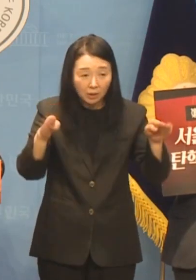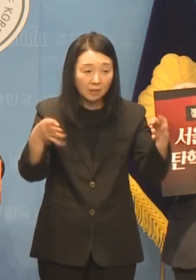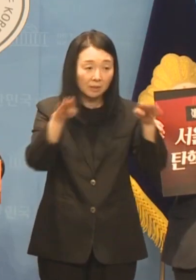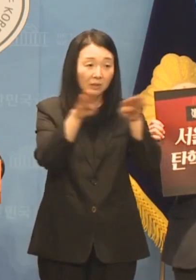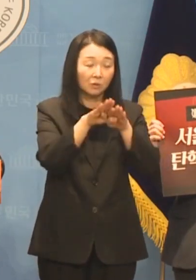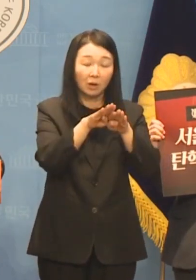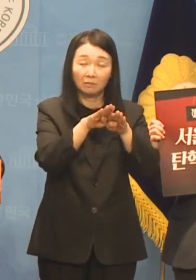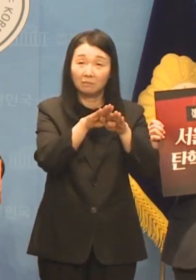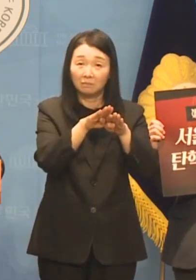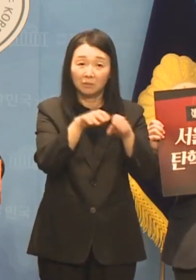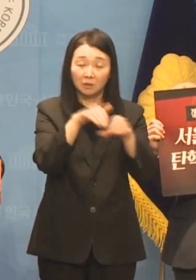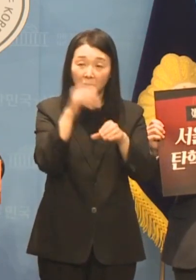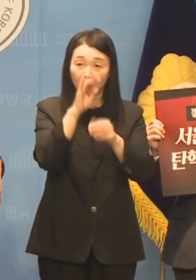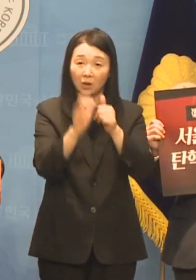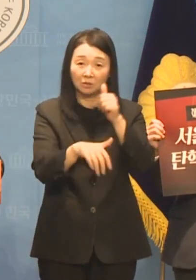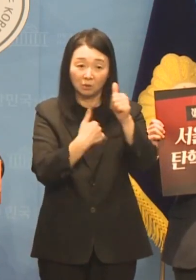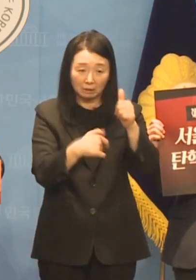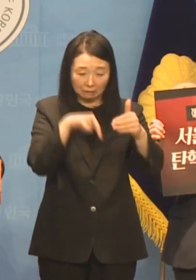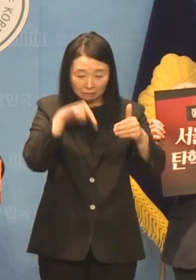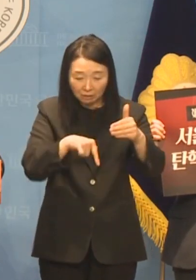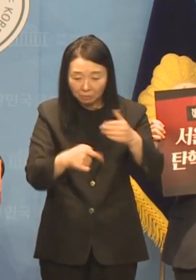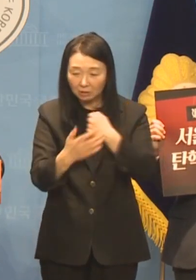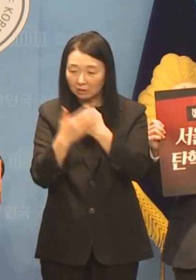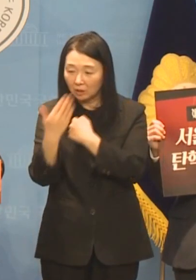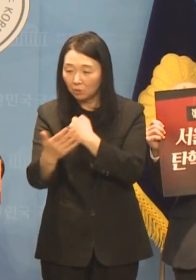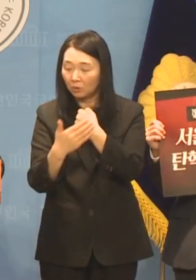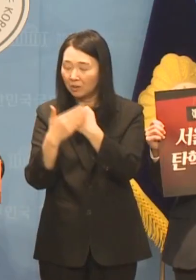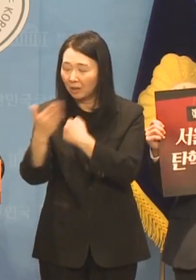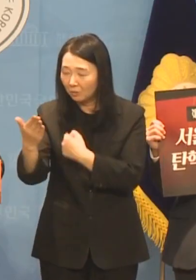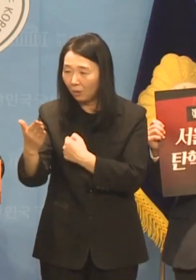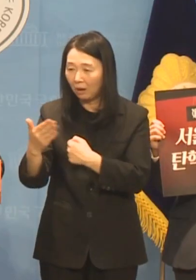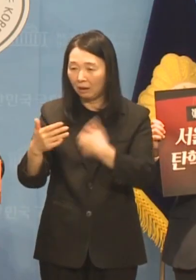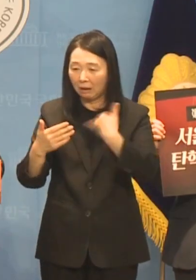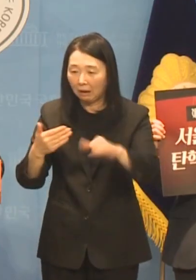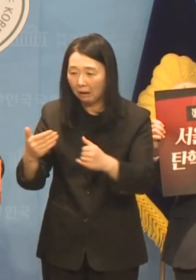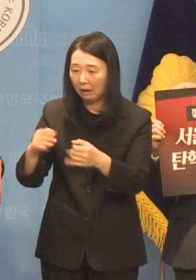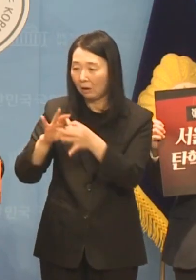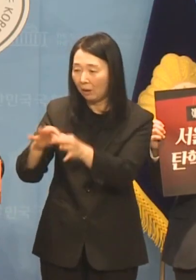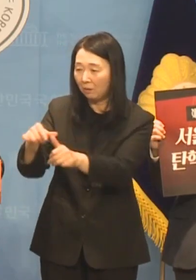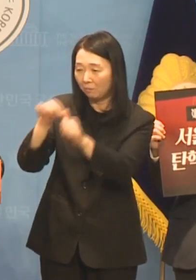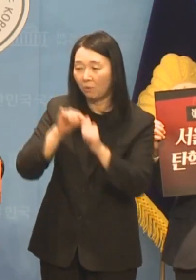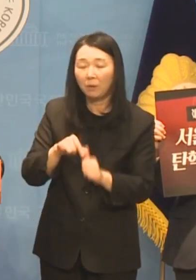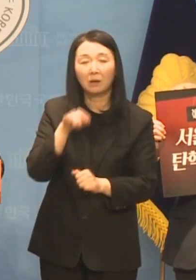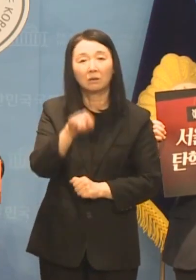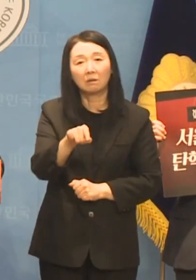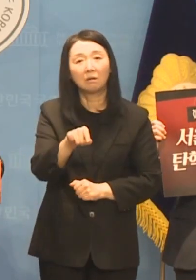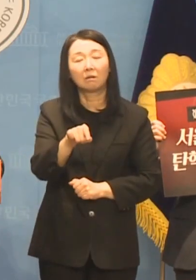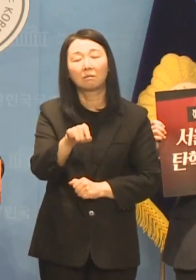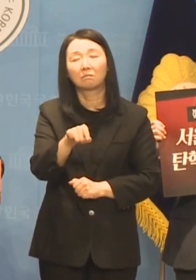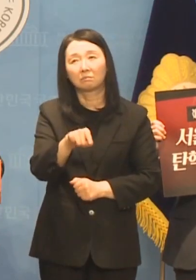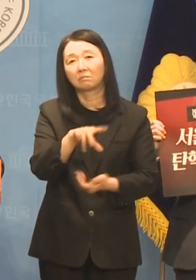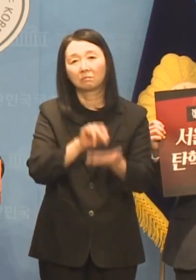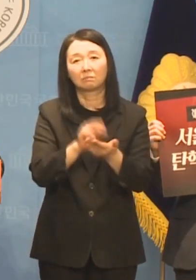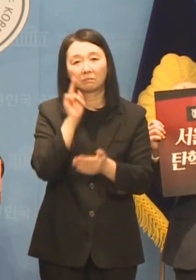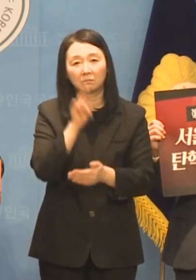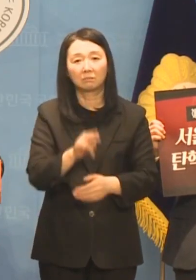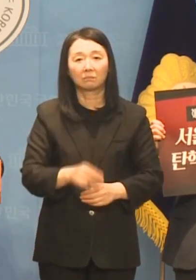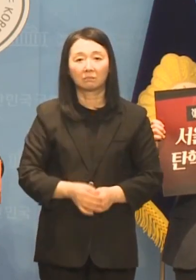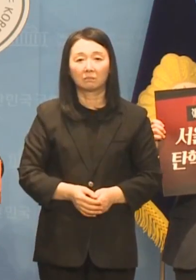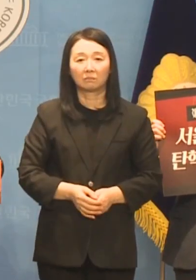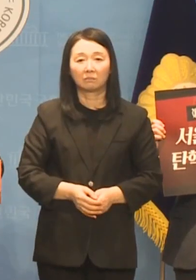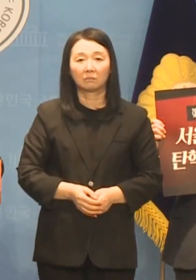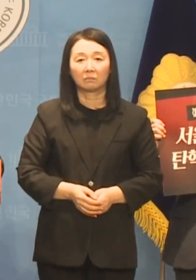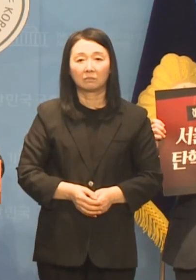기관이 내부적으로 특혜를 남발하여 이를 자정할 기능조차 갖추지 못한 현실은 심각한 문제가 아닐 수